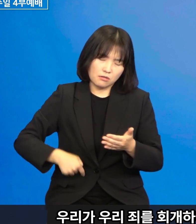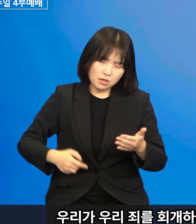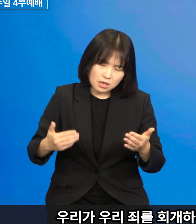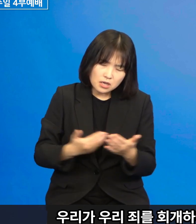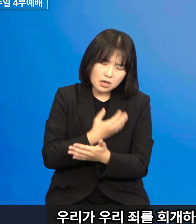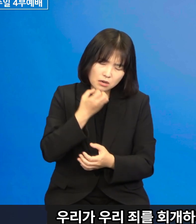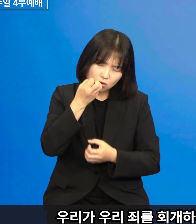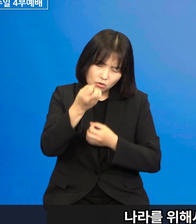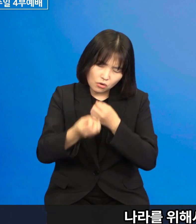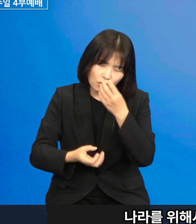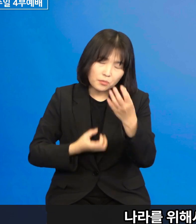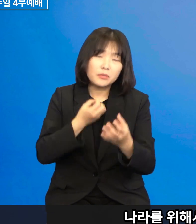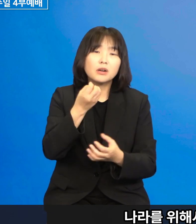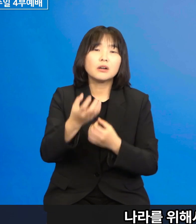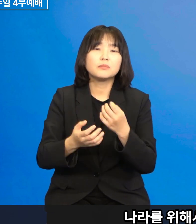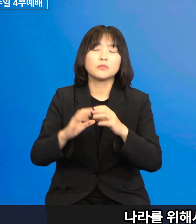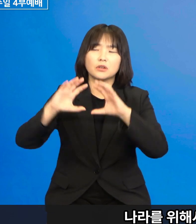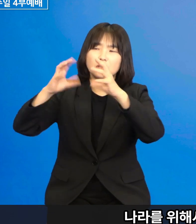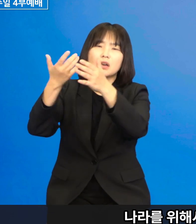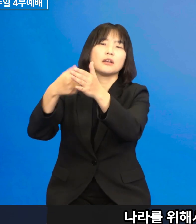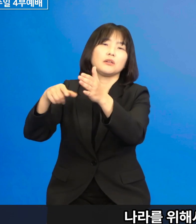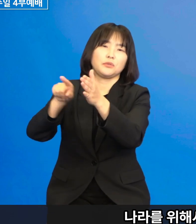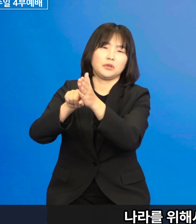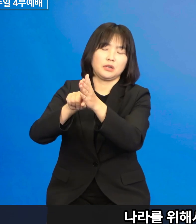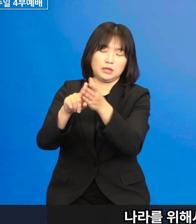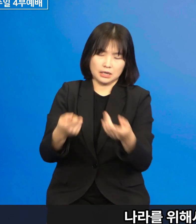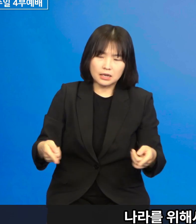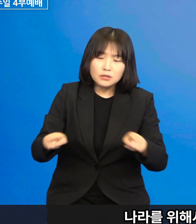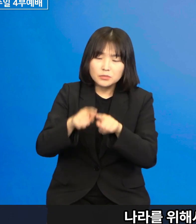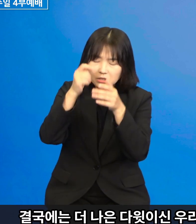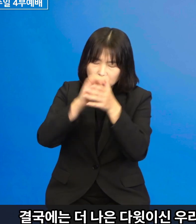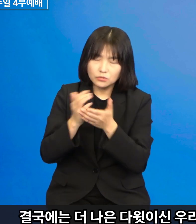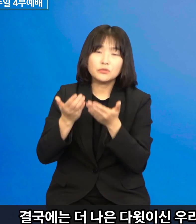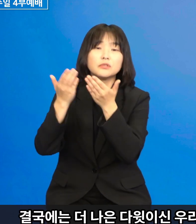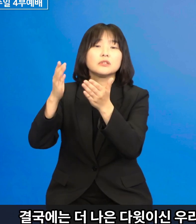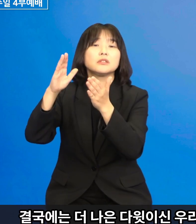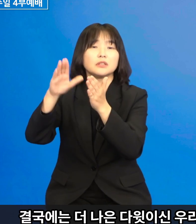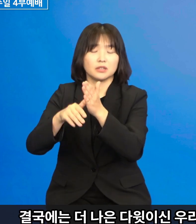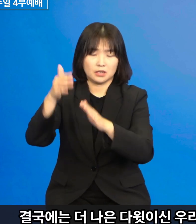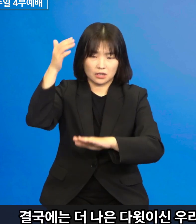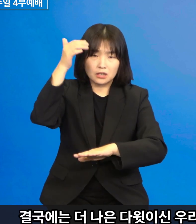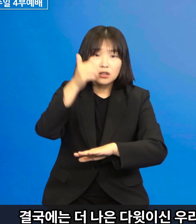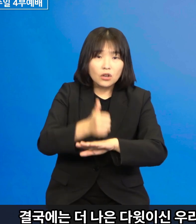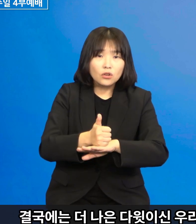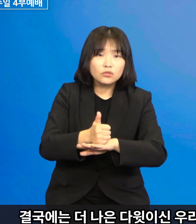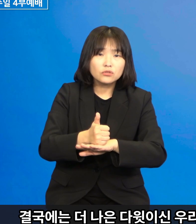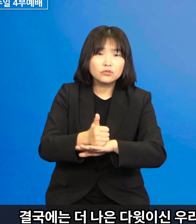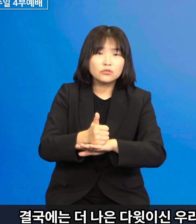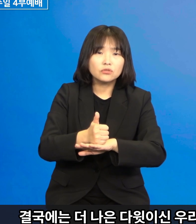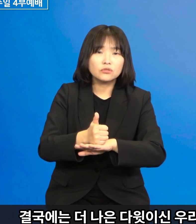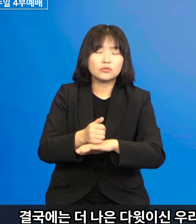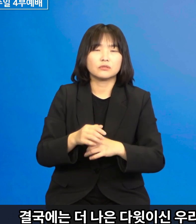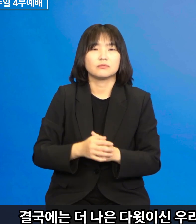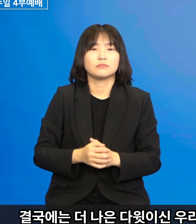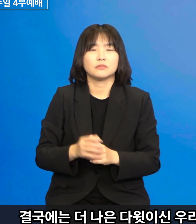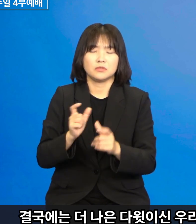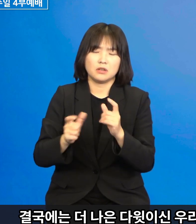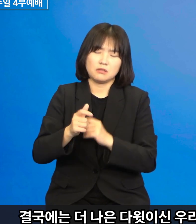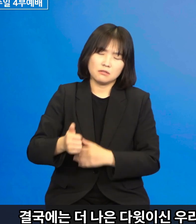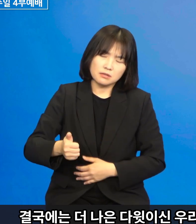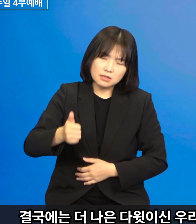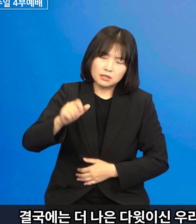자복하며 겸비하며 나라를 위해서 함께 기도할 때에 결국에는 더 나은 다윗이신 우리